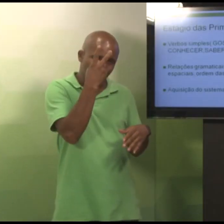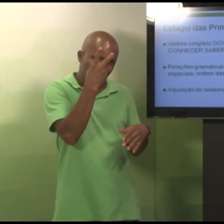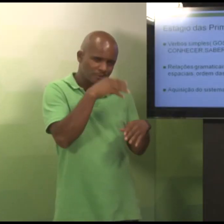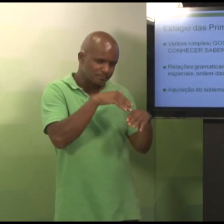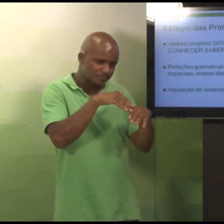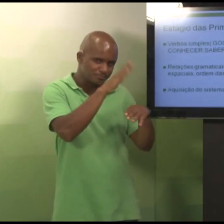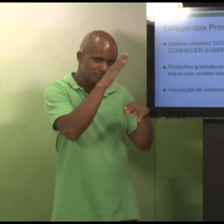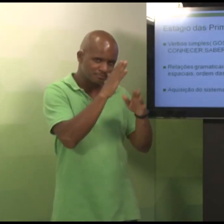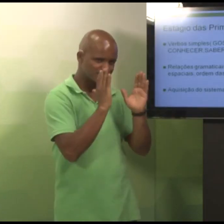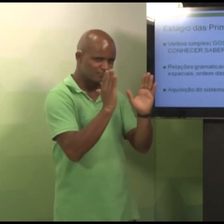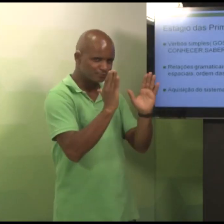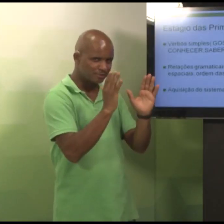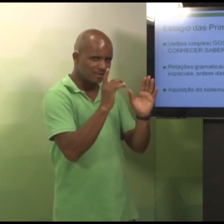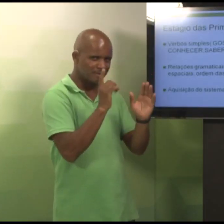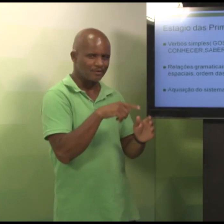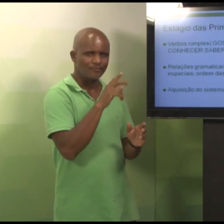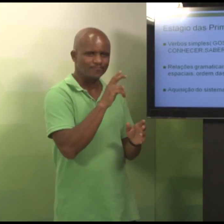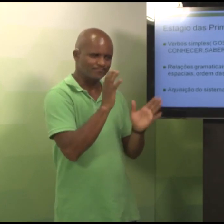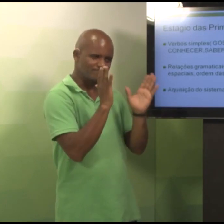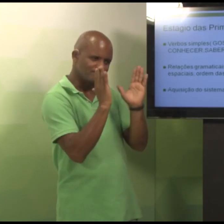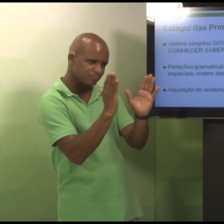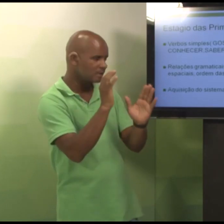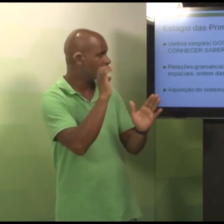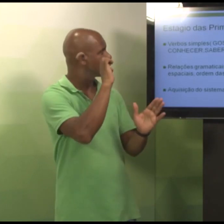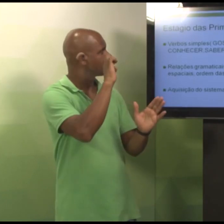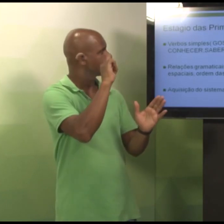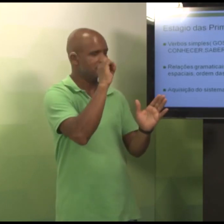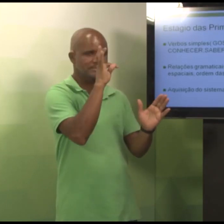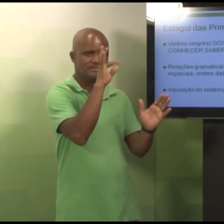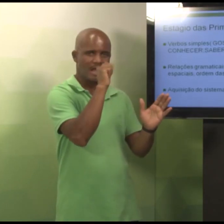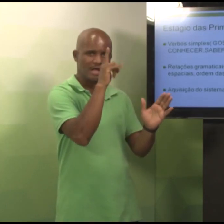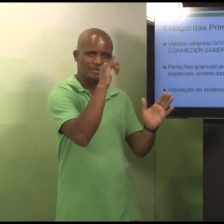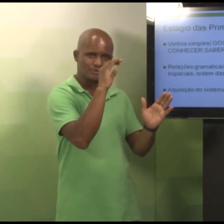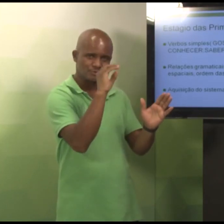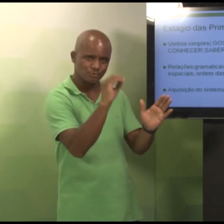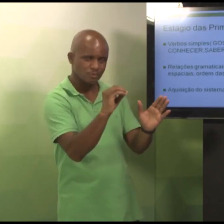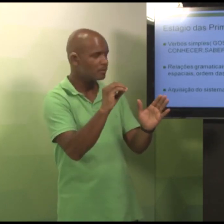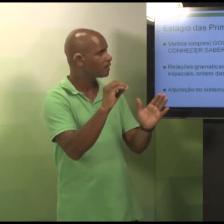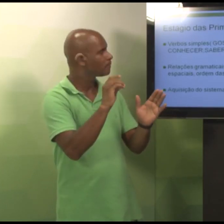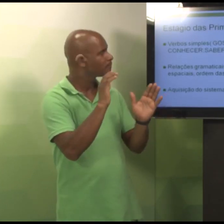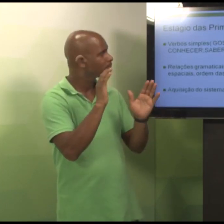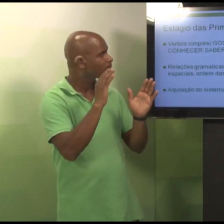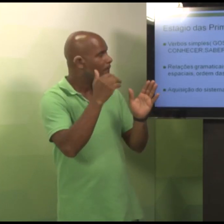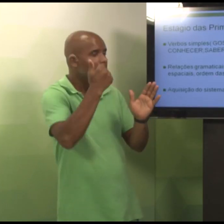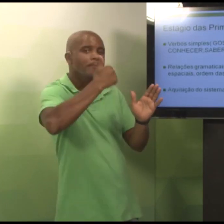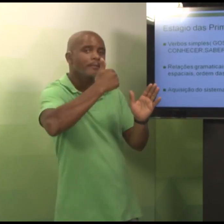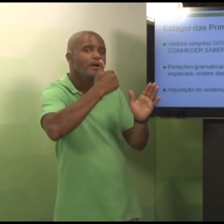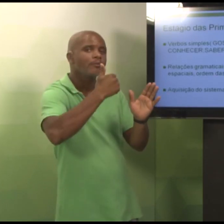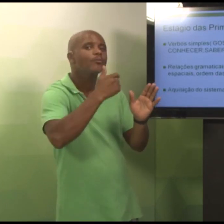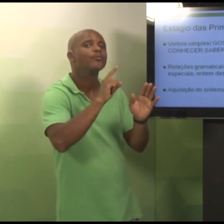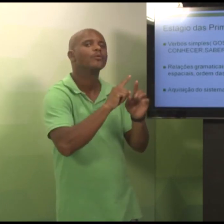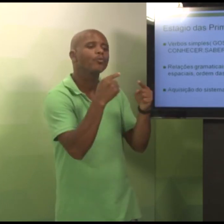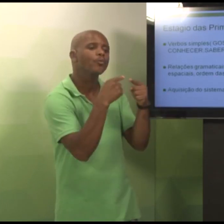próximo estágio. Aqui, nós já temos o estágio das primeiras combinações.